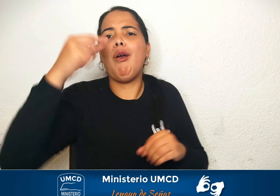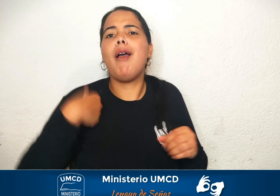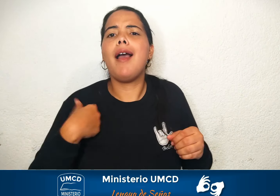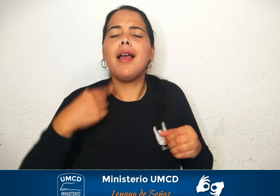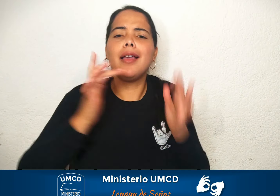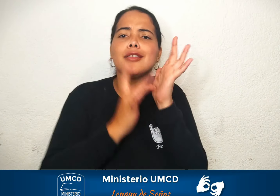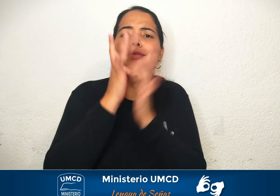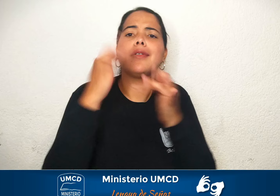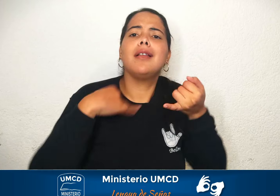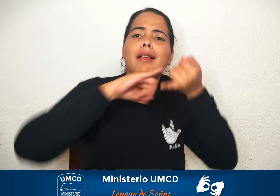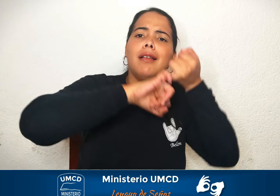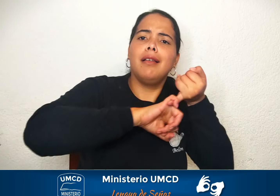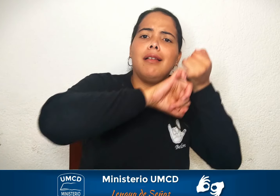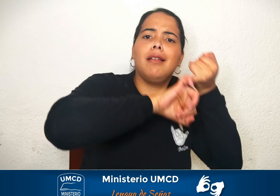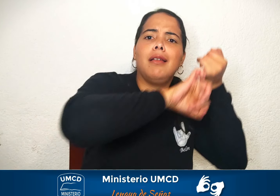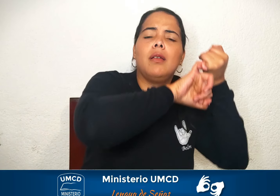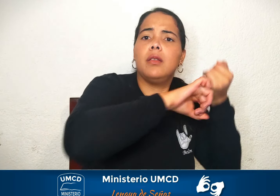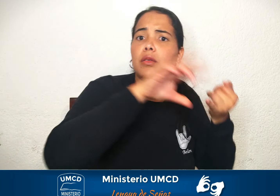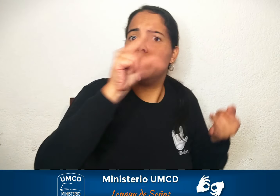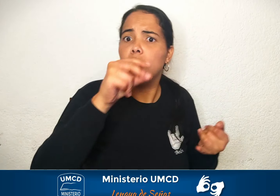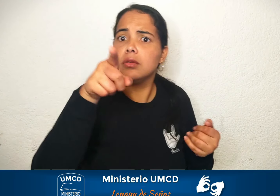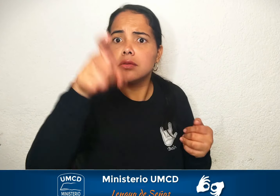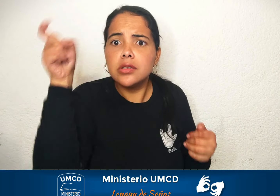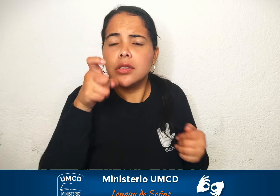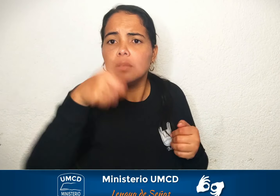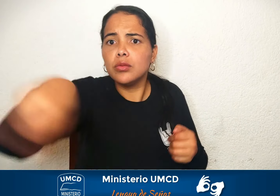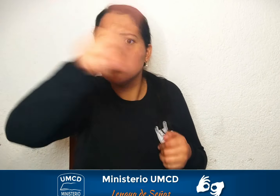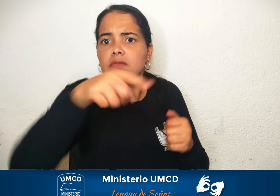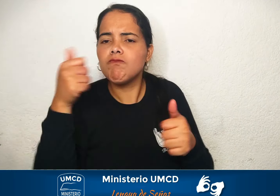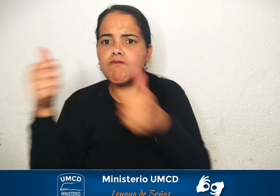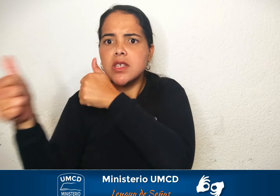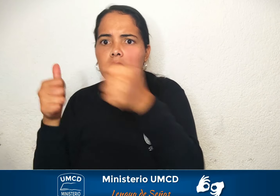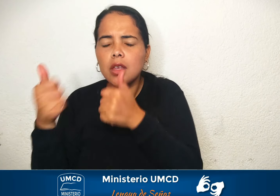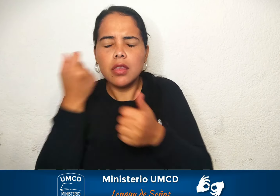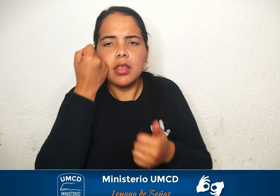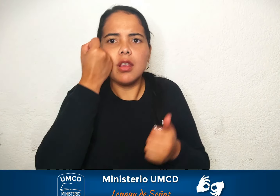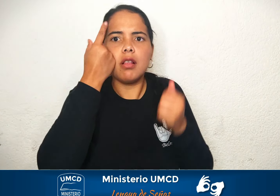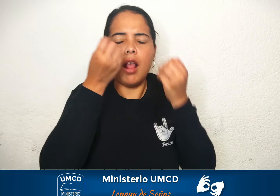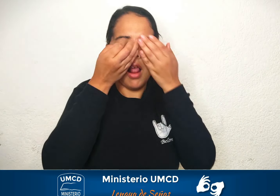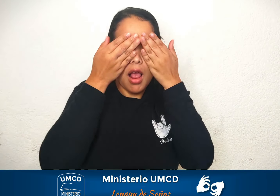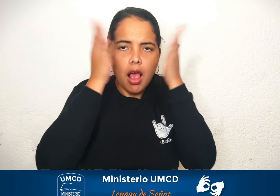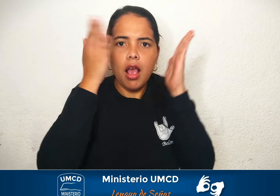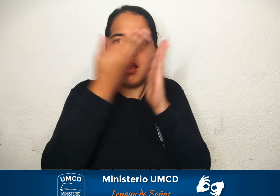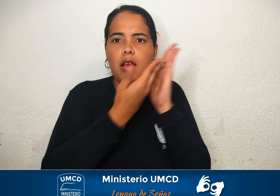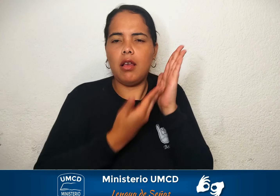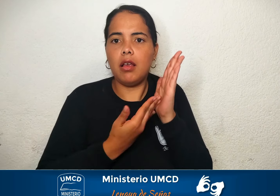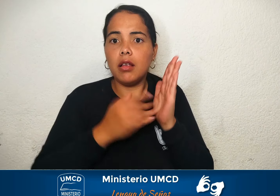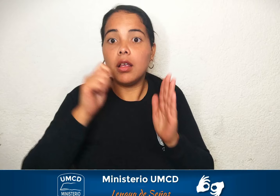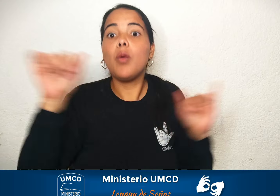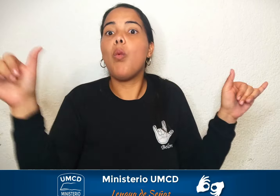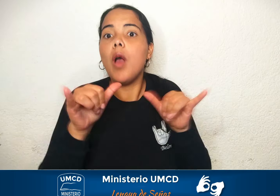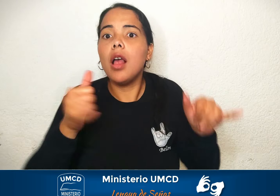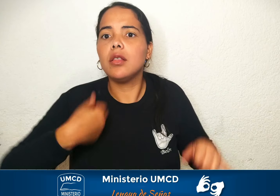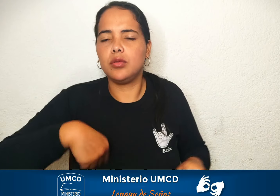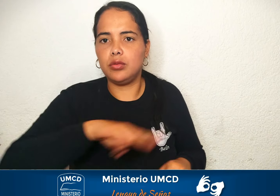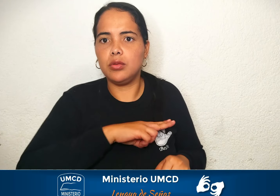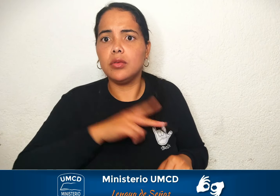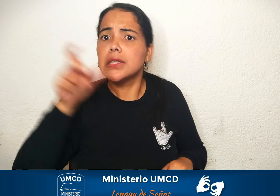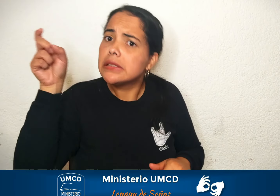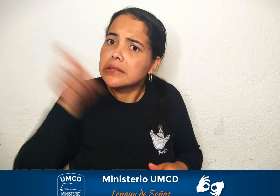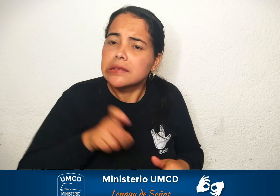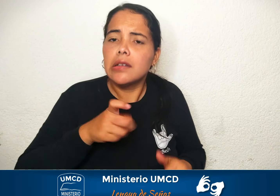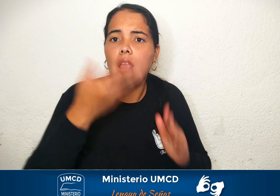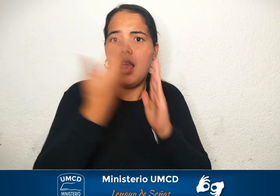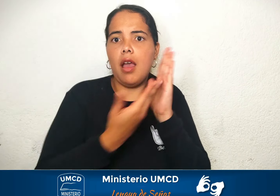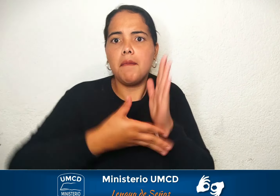aún así no entendían todo. Poco a poco ellos iban entendiendo, aun cuando Jesús les habló de la resurrección y les habló